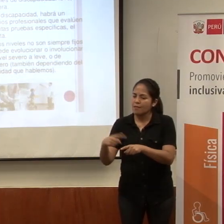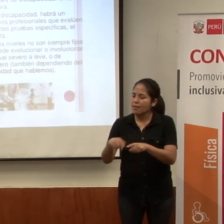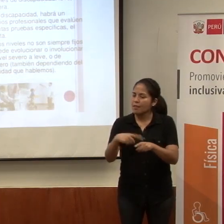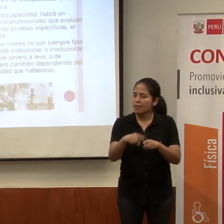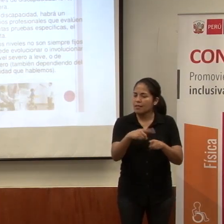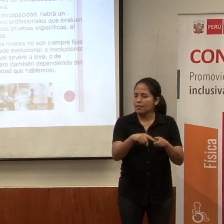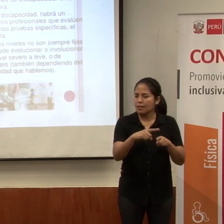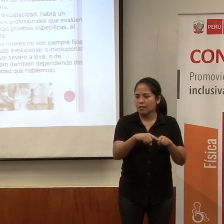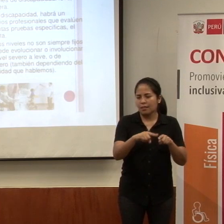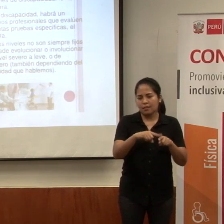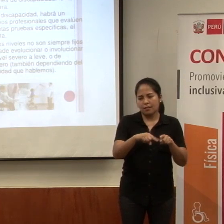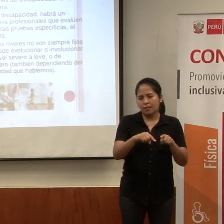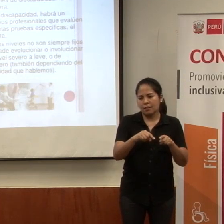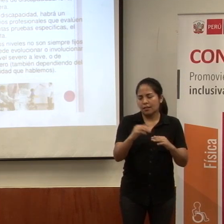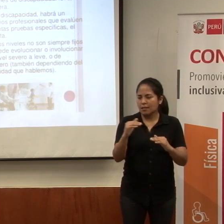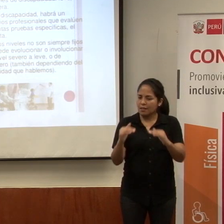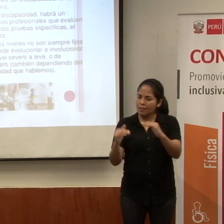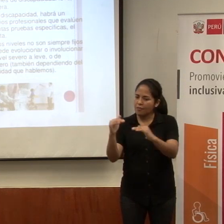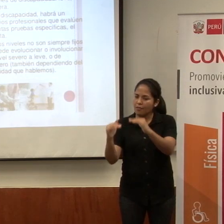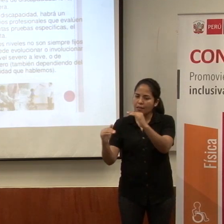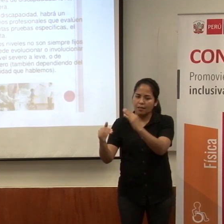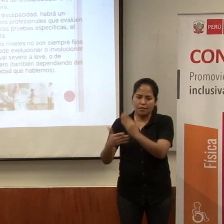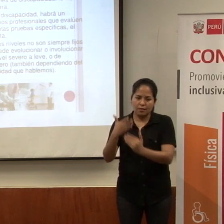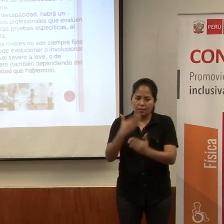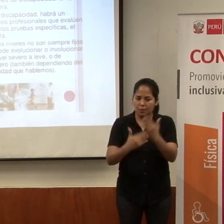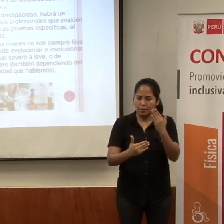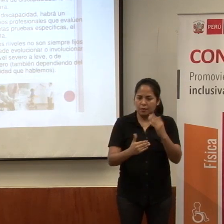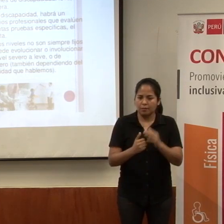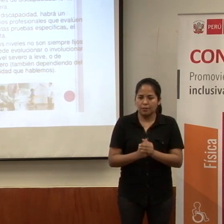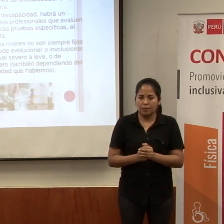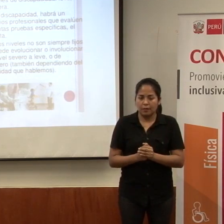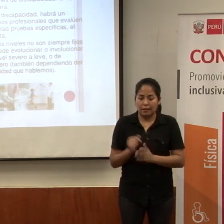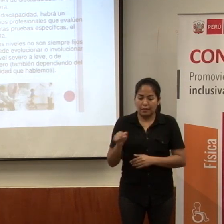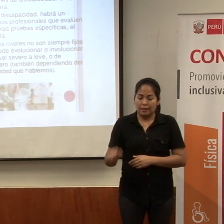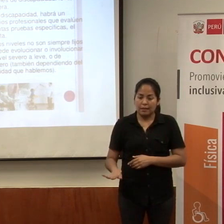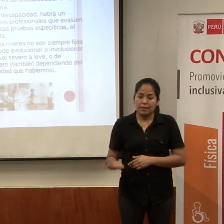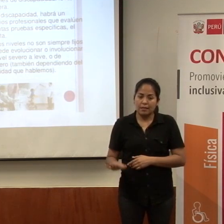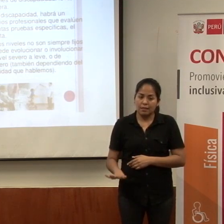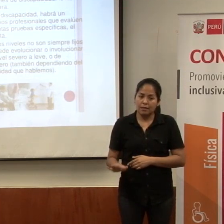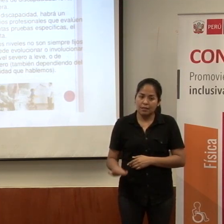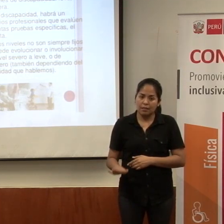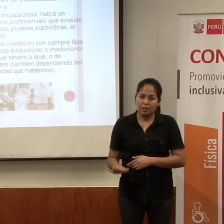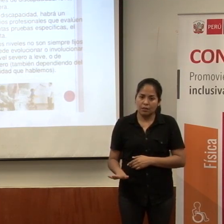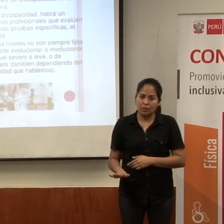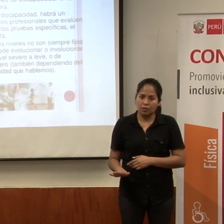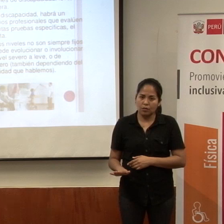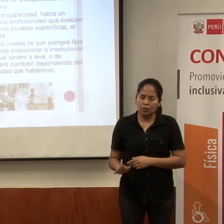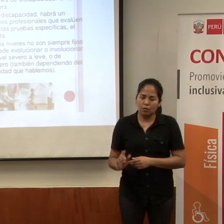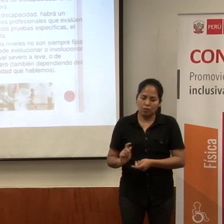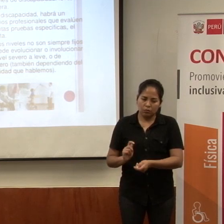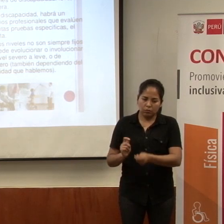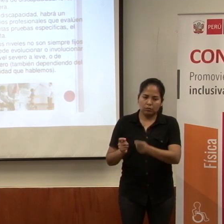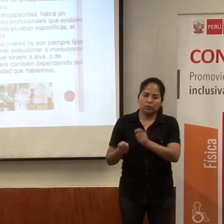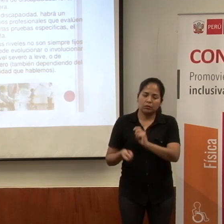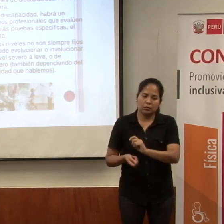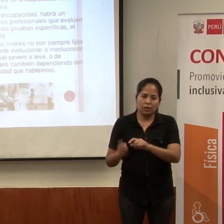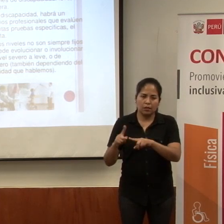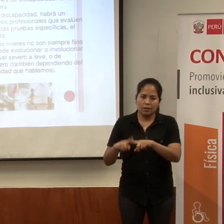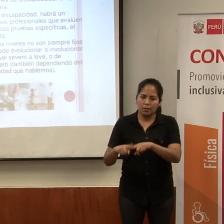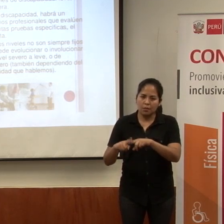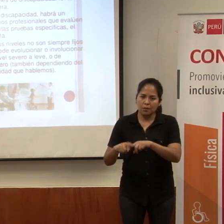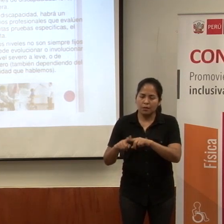niveles de discapacidad que es importante identificar, y en el caso del niño es variable, a veces pasan de una etapa a la otra, depende de las